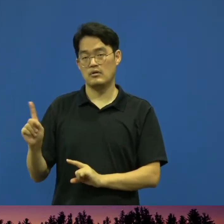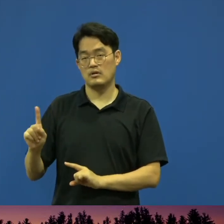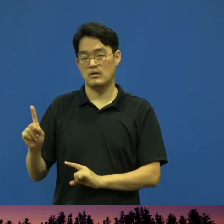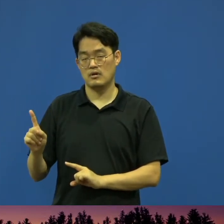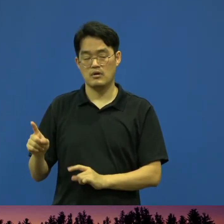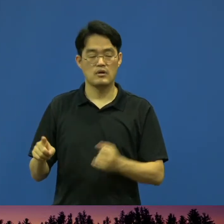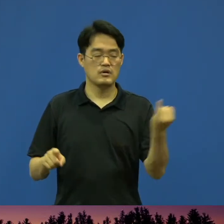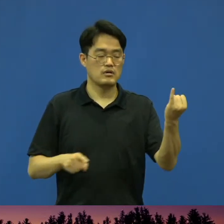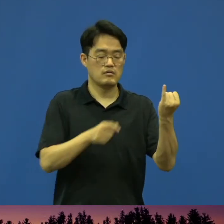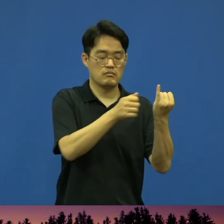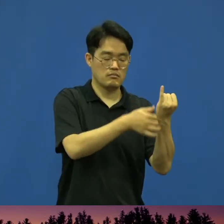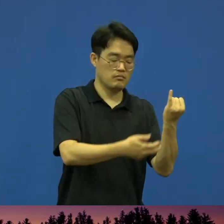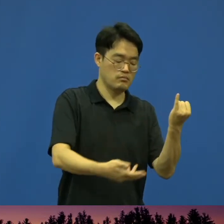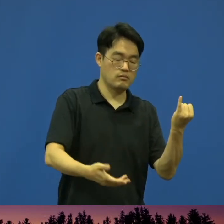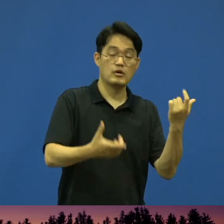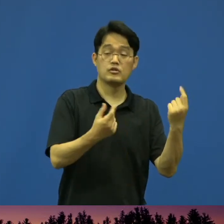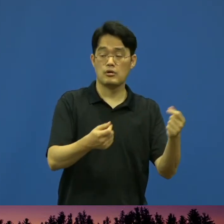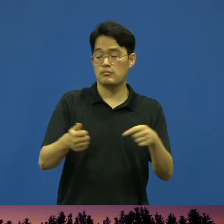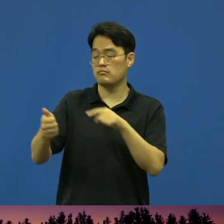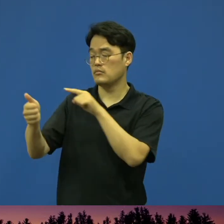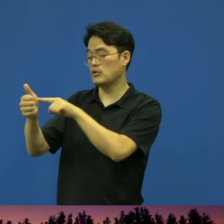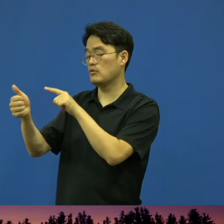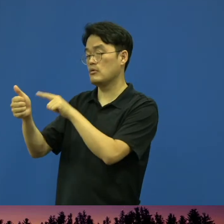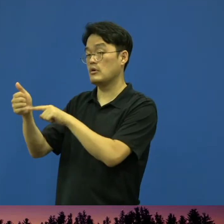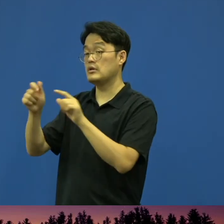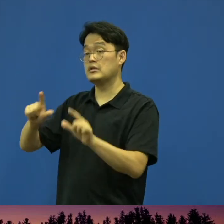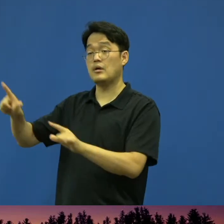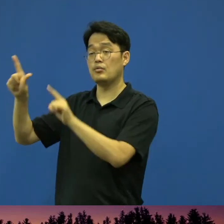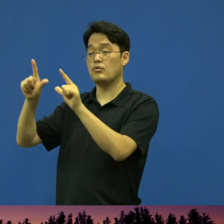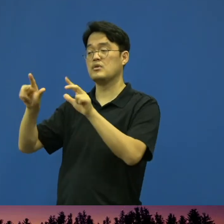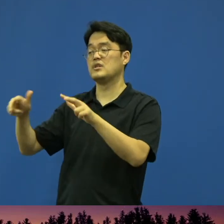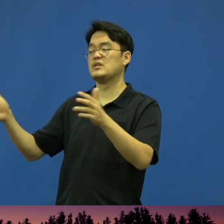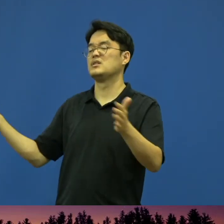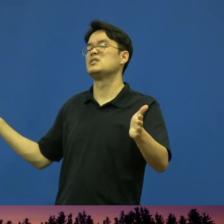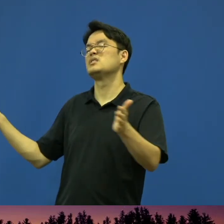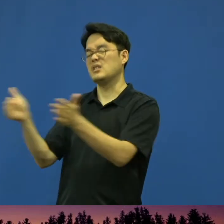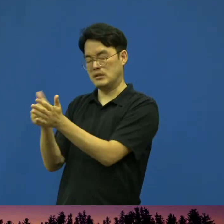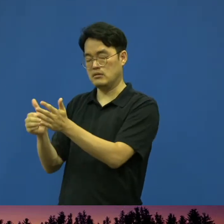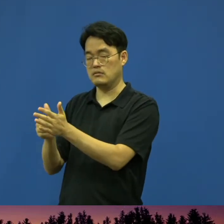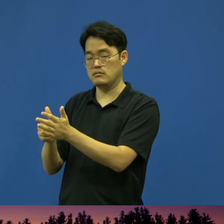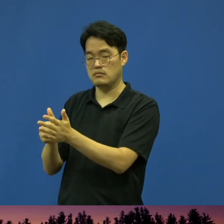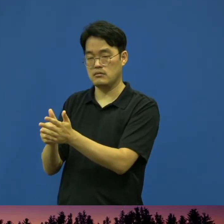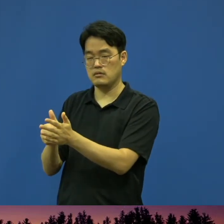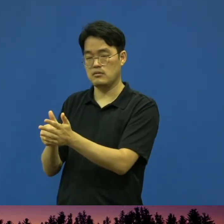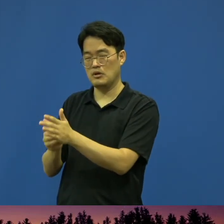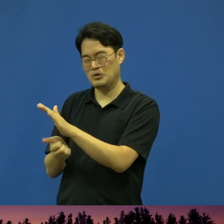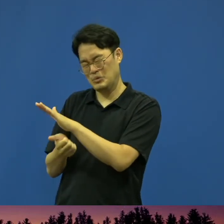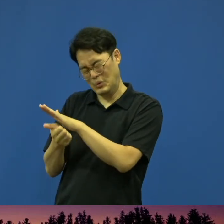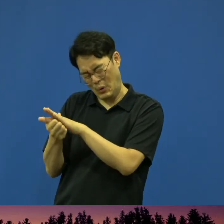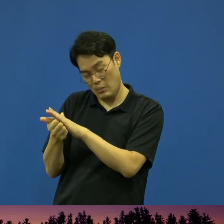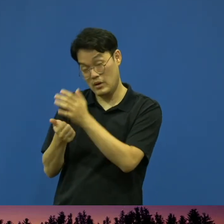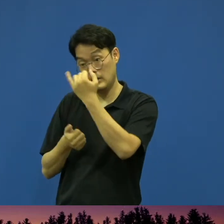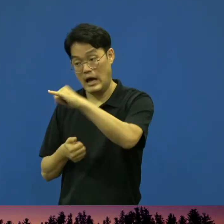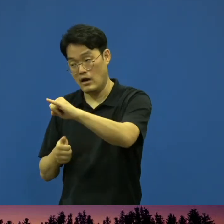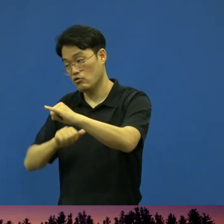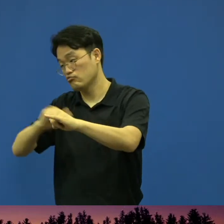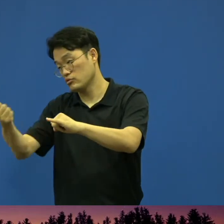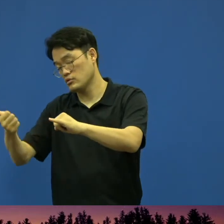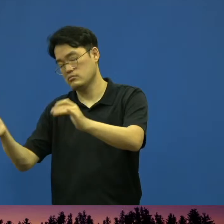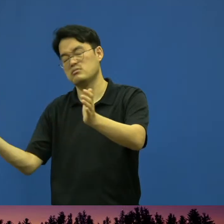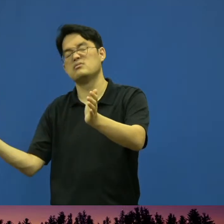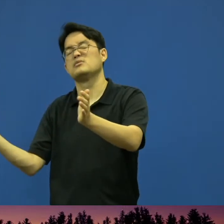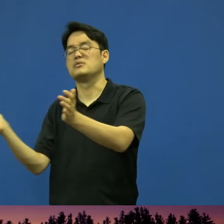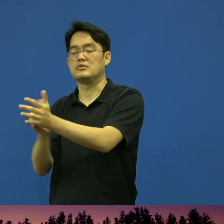여인과 마찬가지로 그는 끝났습니다. 여러분, 딸이 죽었다면 끝난 것입니다.